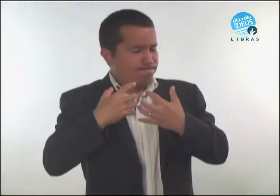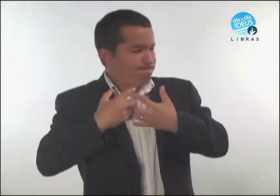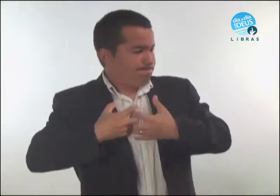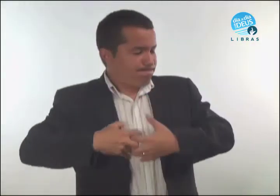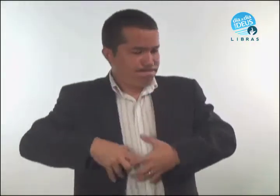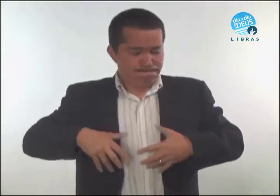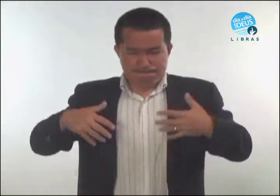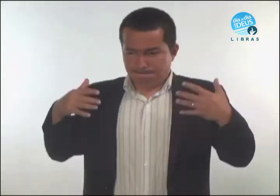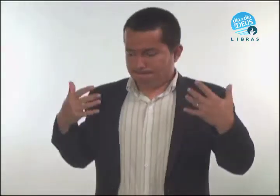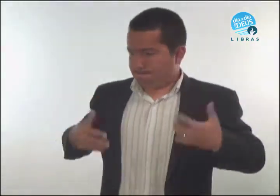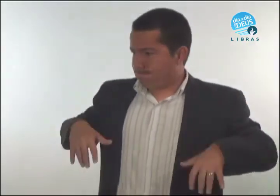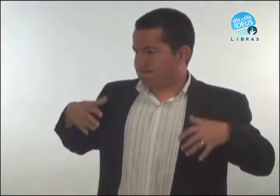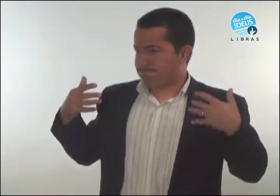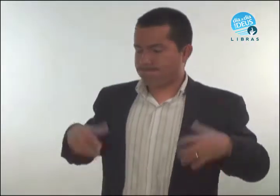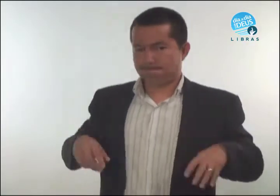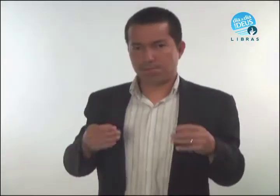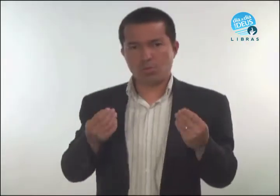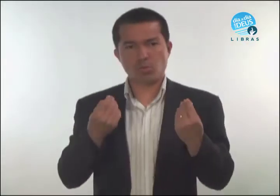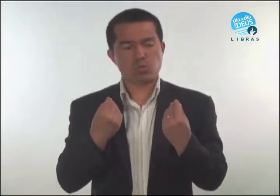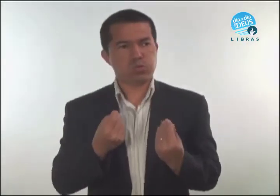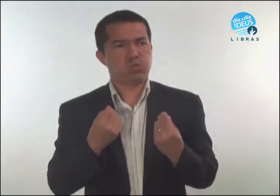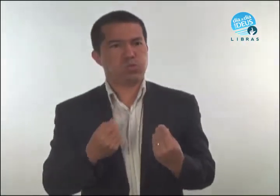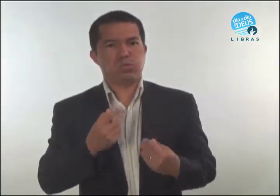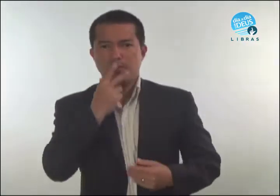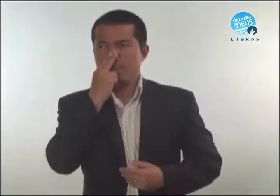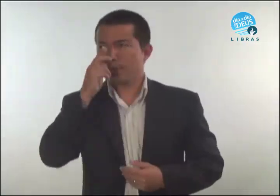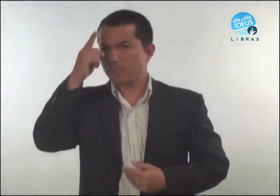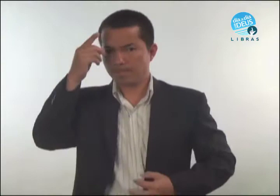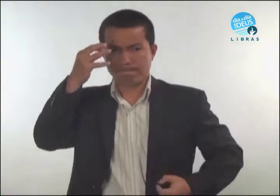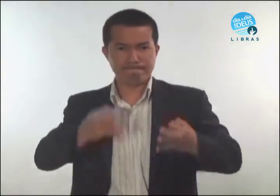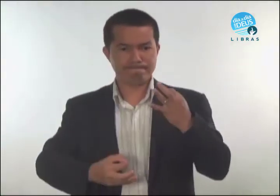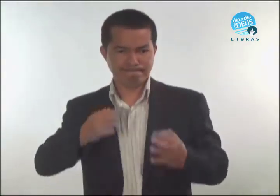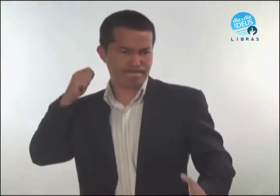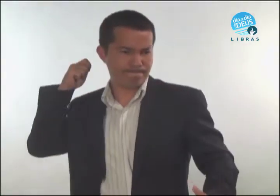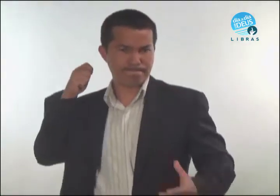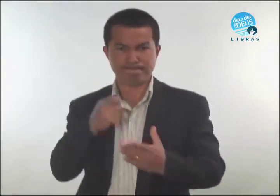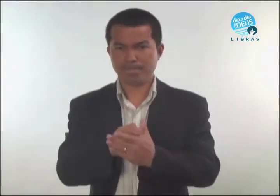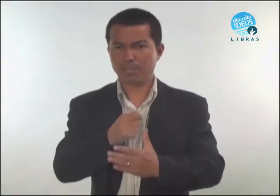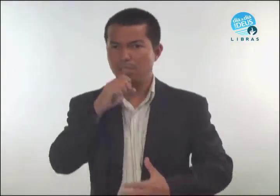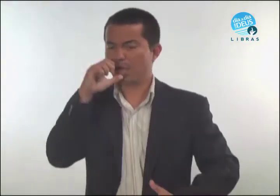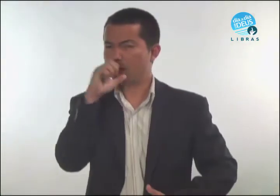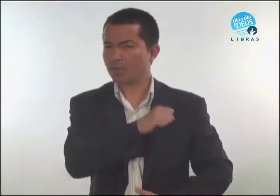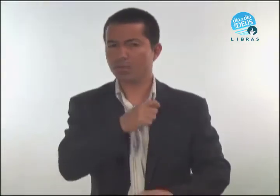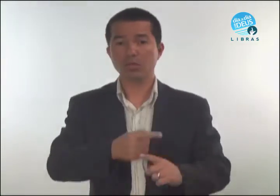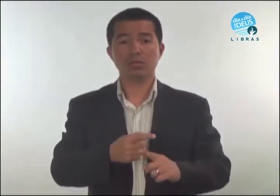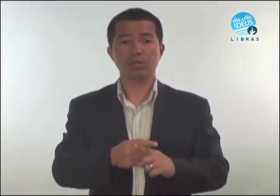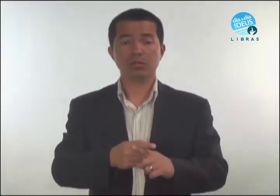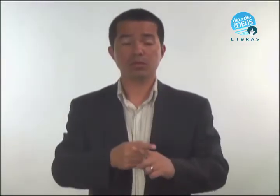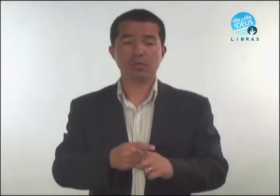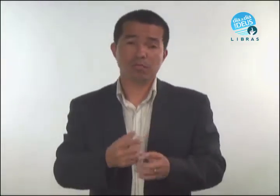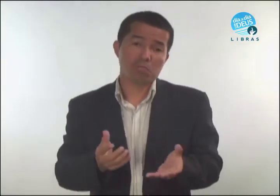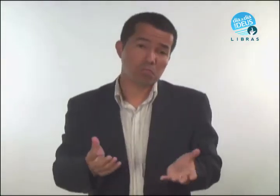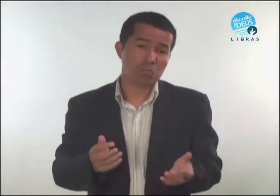mente, porque ficam atordoando a mente de todos nós quando lemos, porque afinal de contas esse casal deu uma oferta,